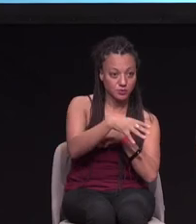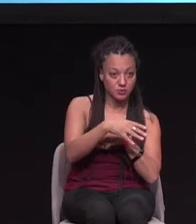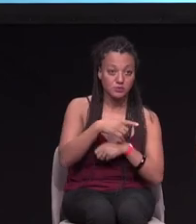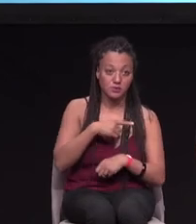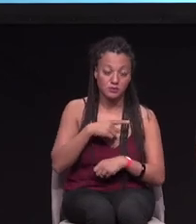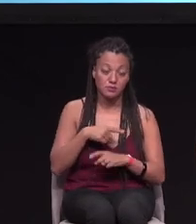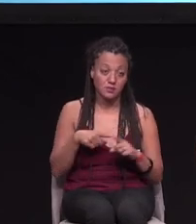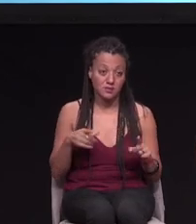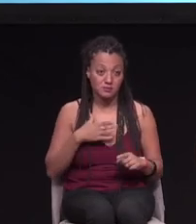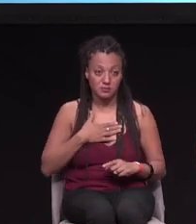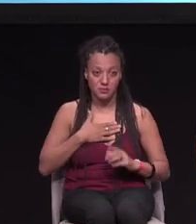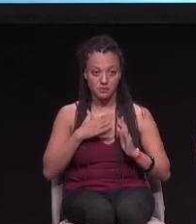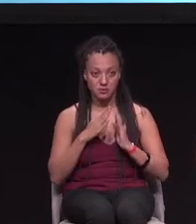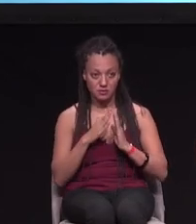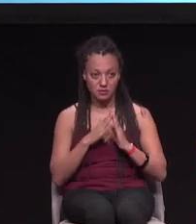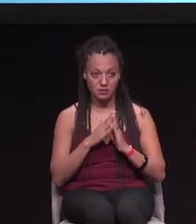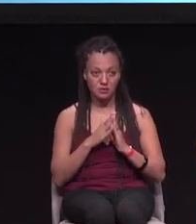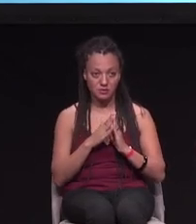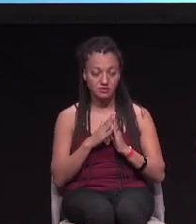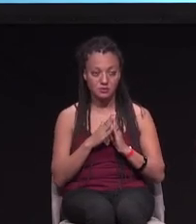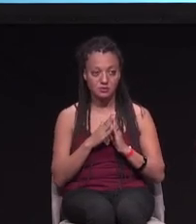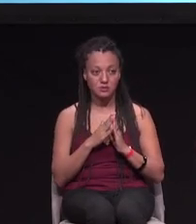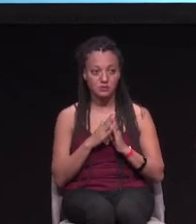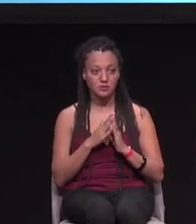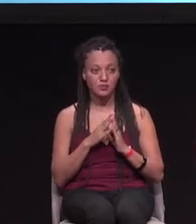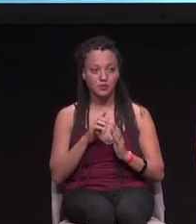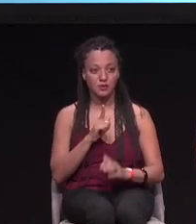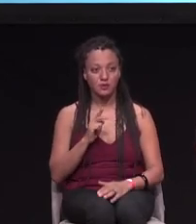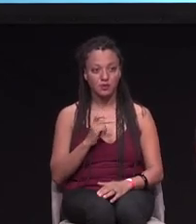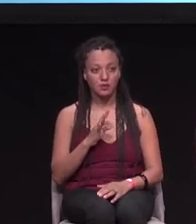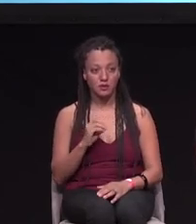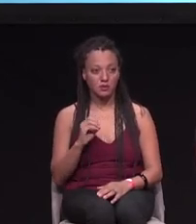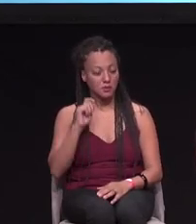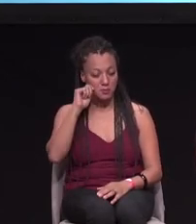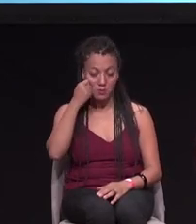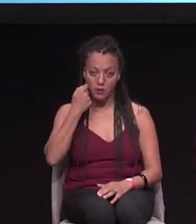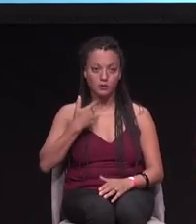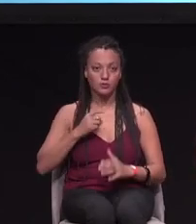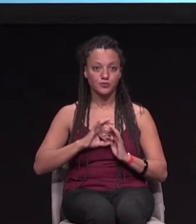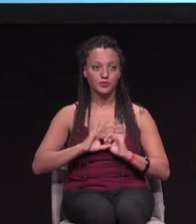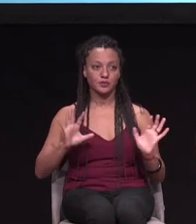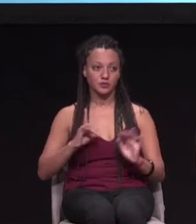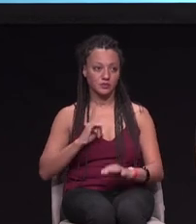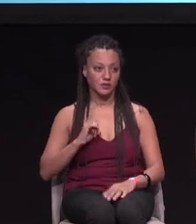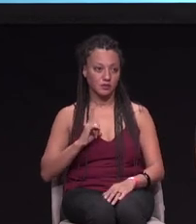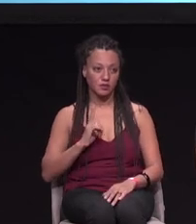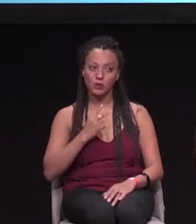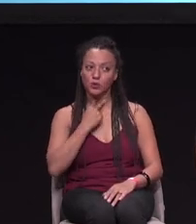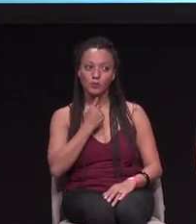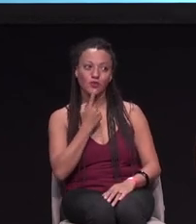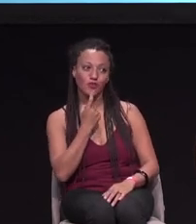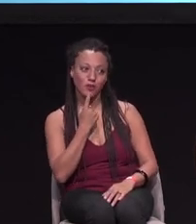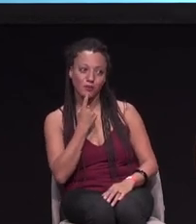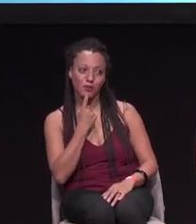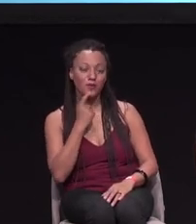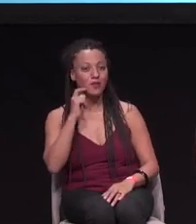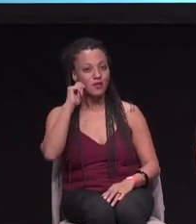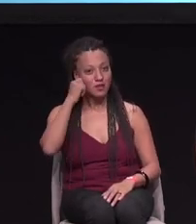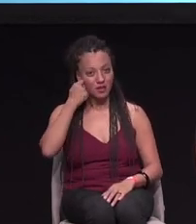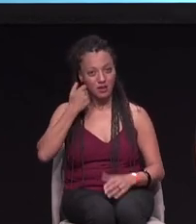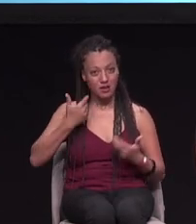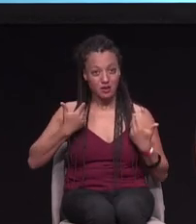dentro da nossa casa disse que tanto o preto e liberado eu não posso usar vermelho mas o preto